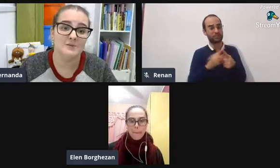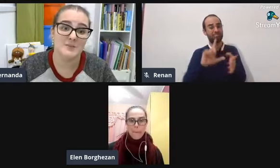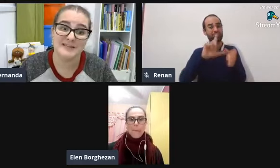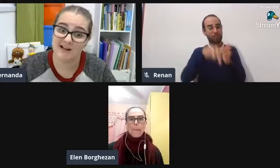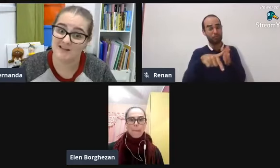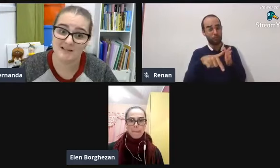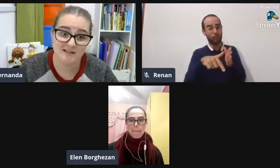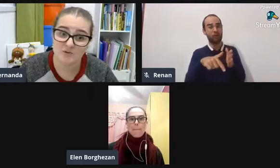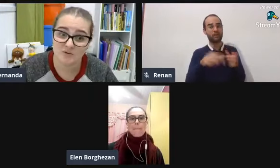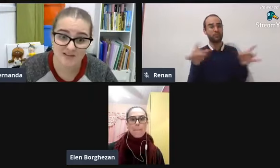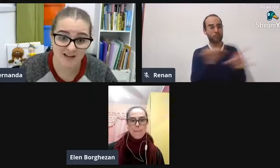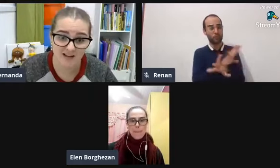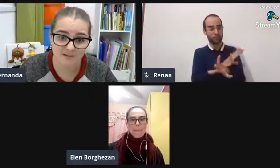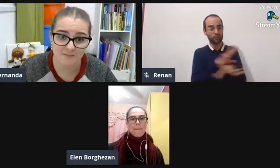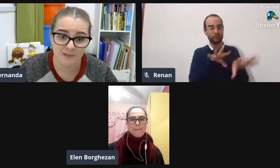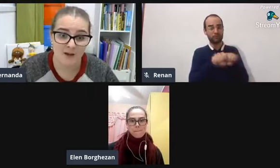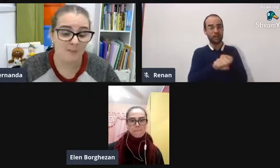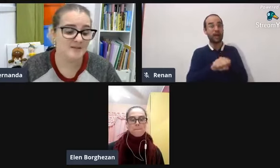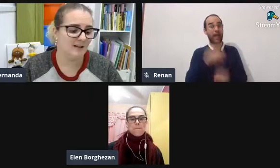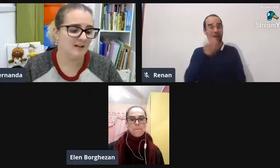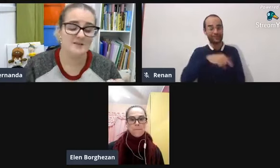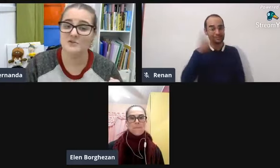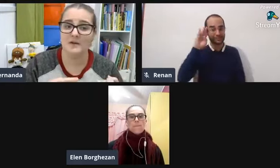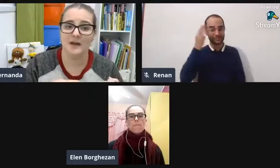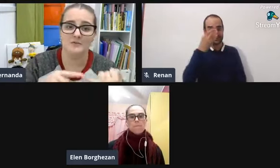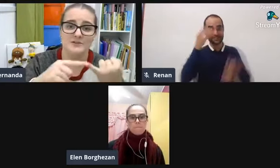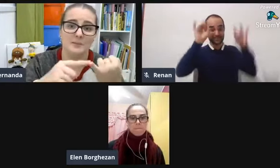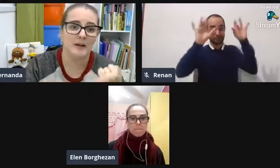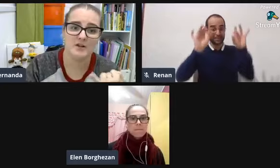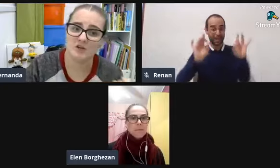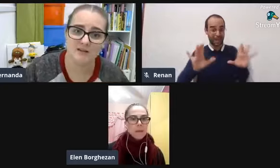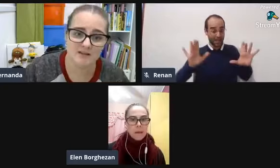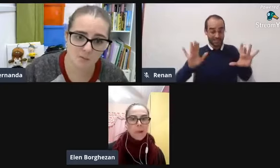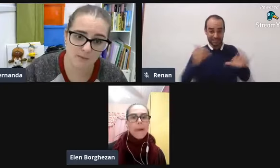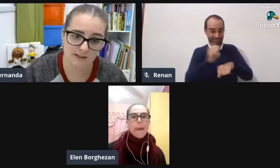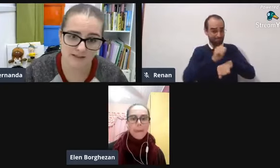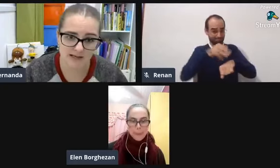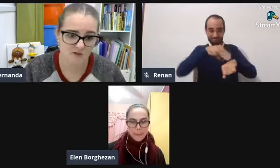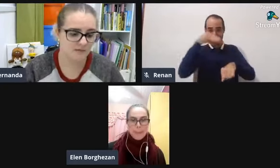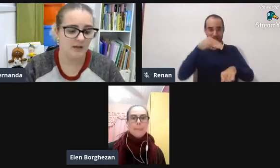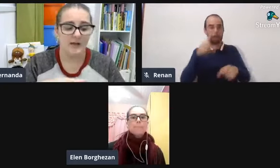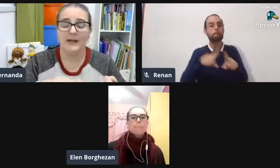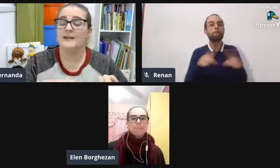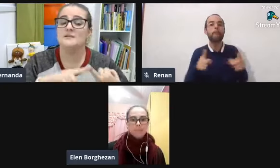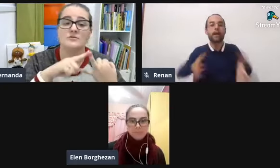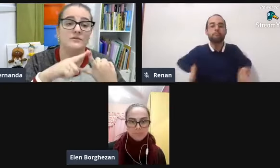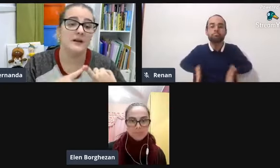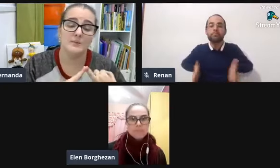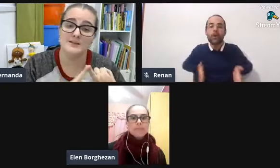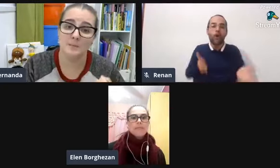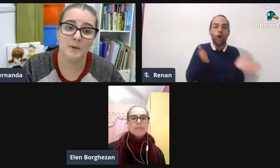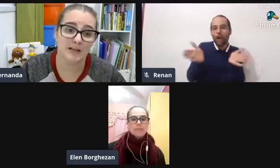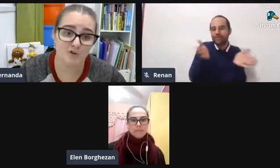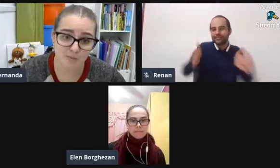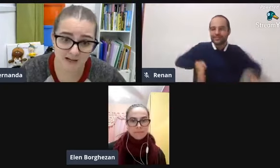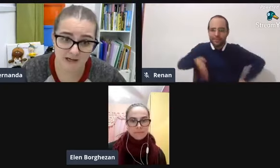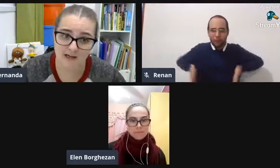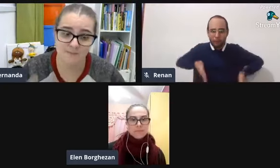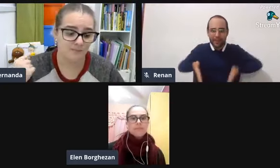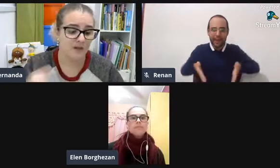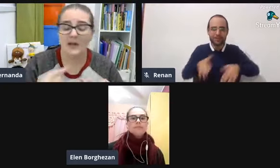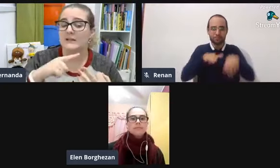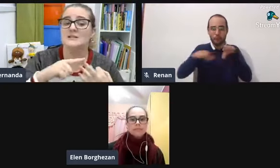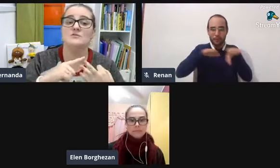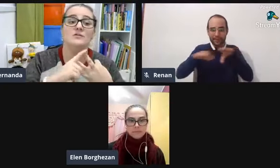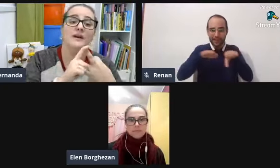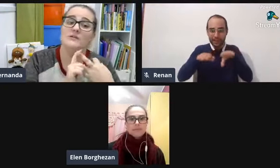que são especialistas em surdo-cegueira. Mas elas não tiveram disciplina de orientação e mobilidade, elas não tiveram uma disciplina de